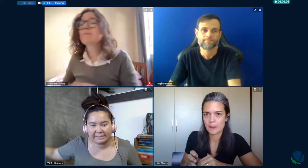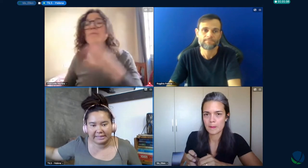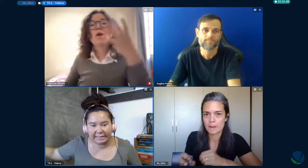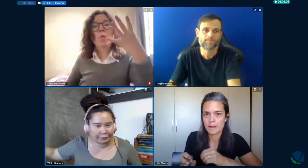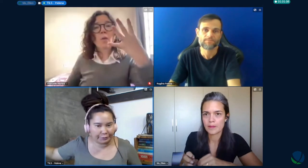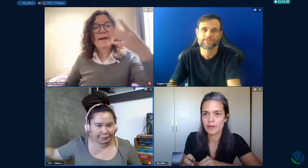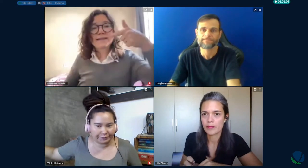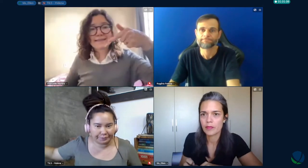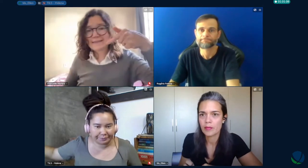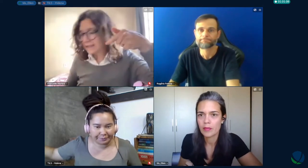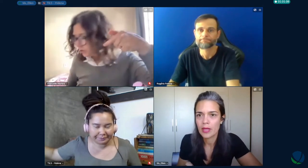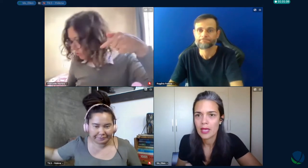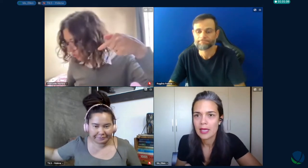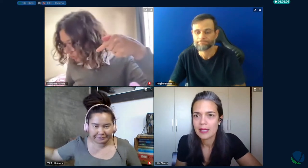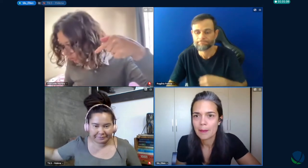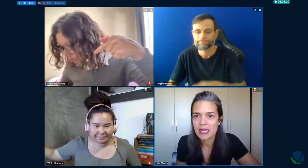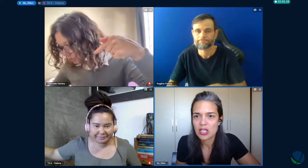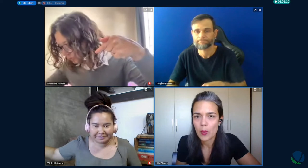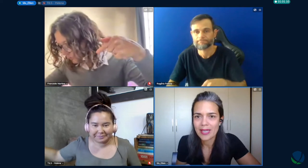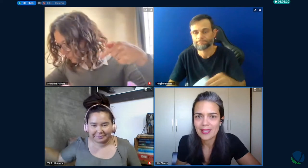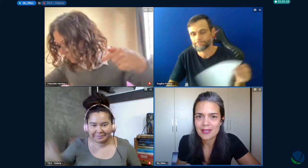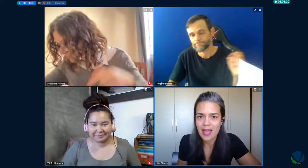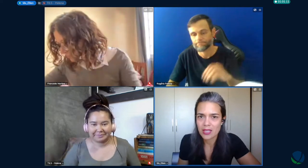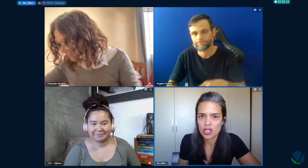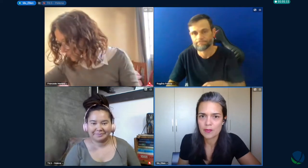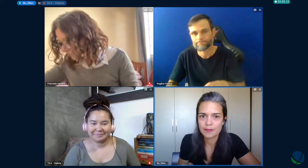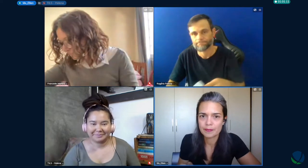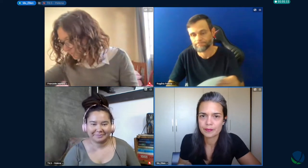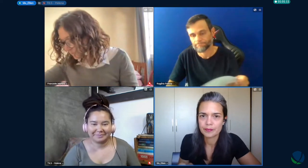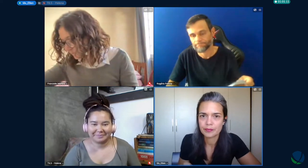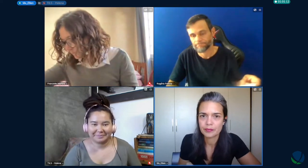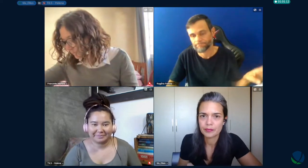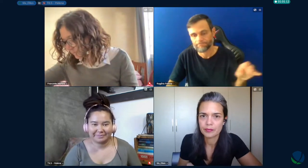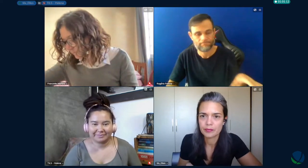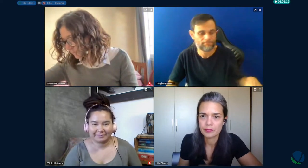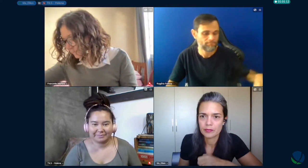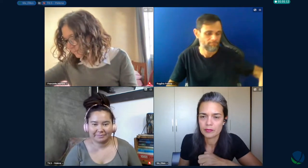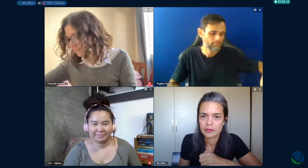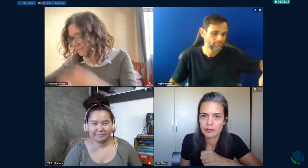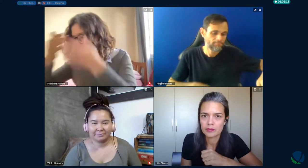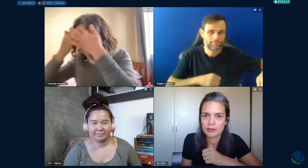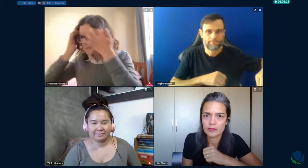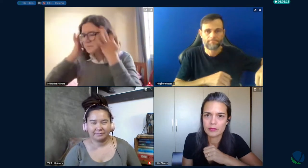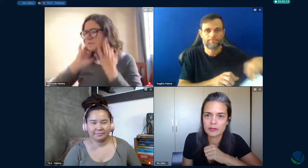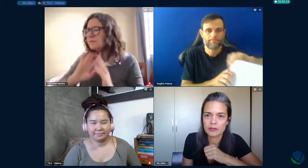Tá certo. Na página 47...